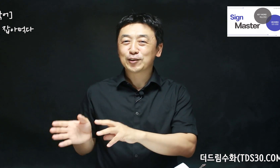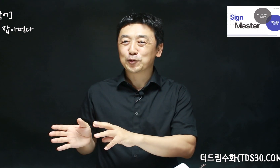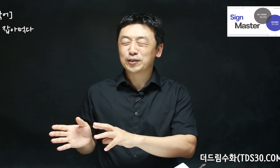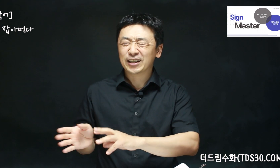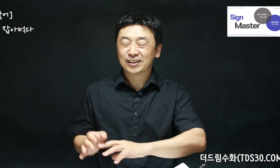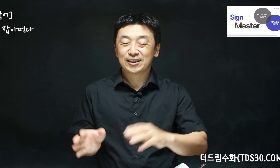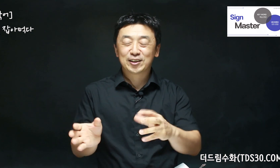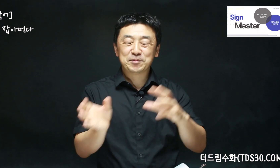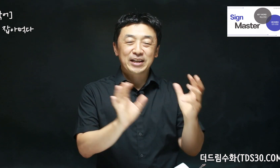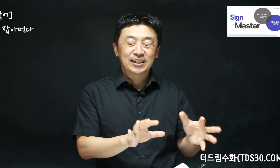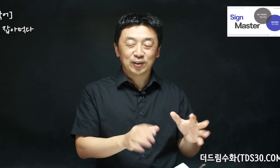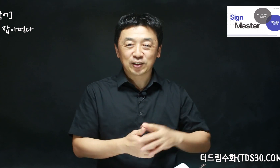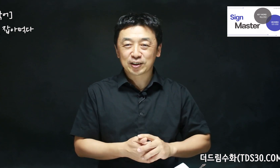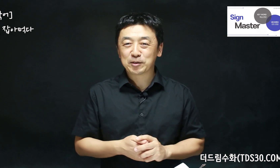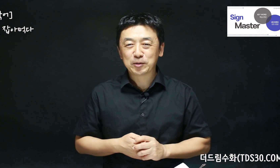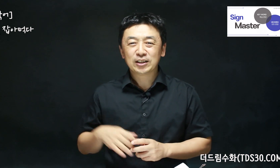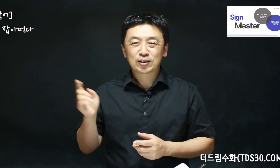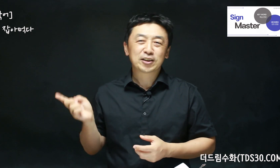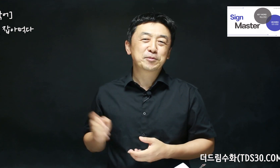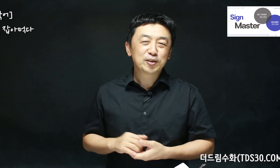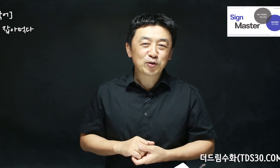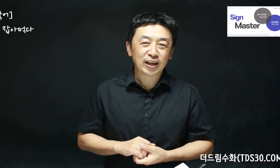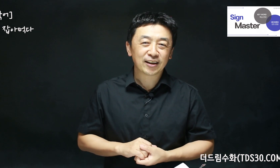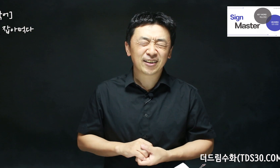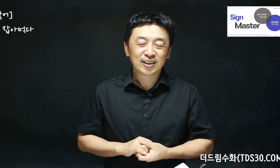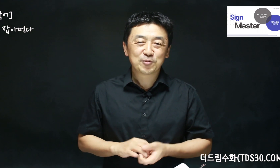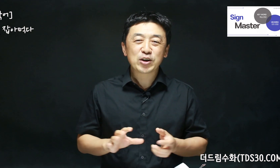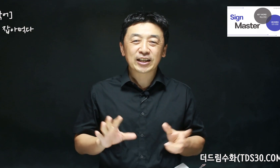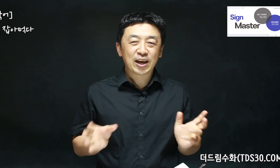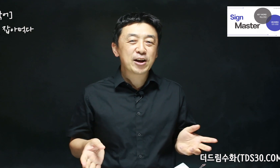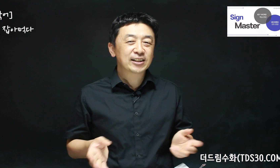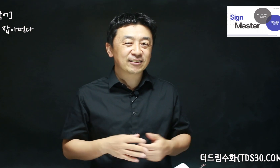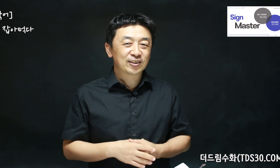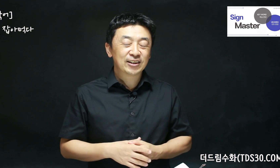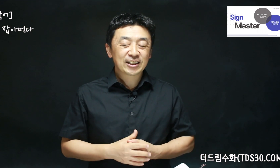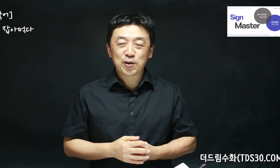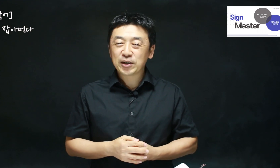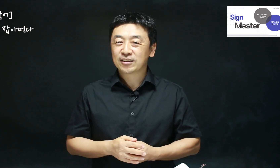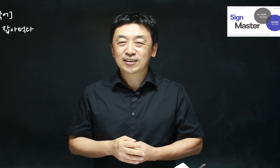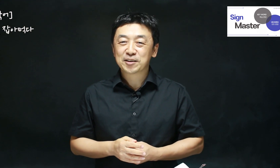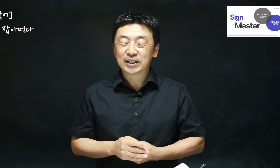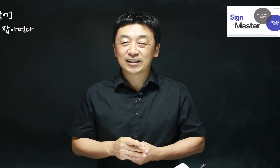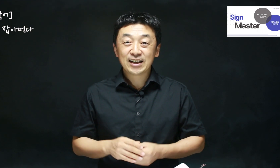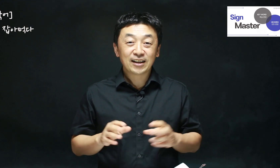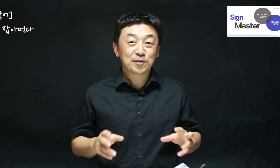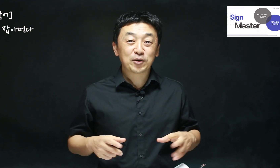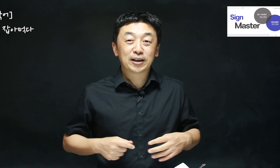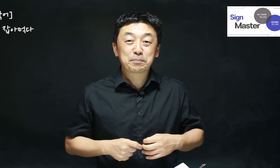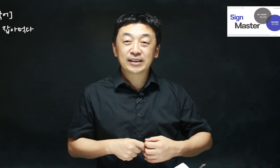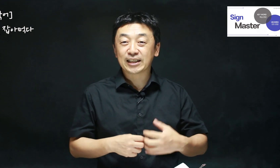또. 네. 그러면 약간 어떤 느낌이냐면 저 사람은 음흉해. 음흉한 계획이 있어. 계획이 있는 사람이야. 항상 뭔가 자기의